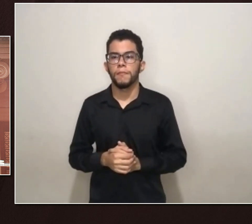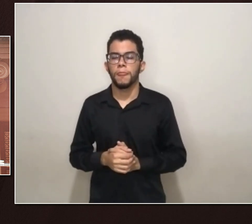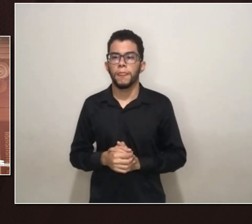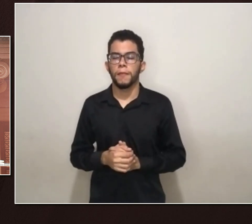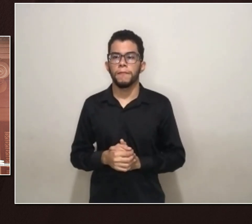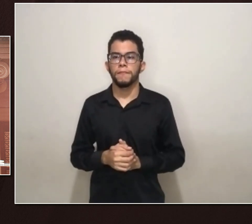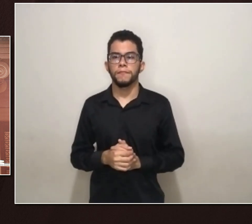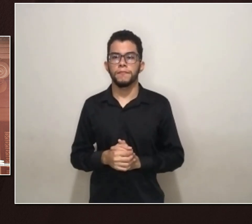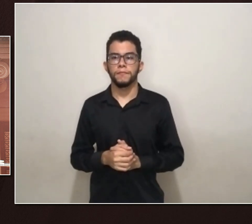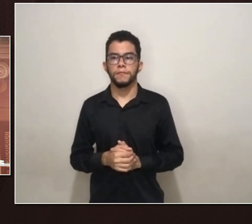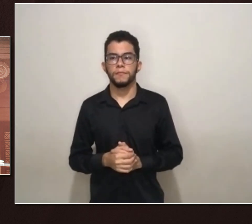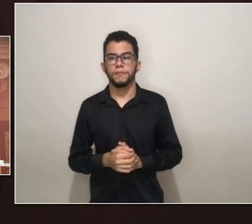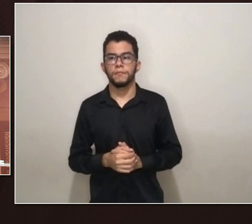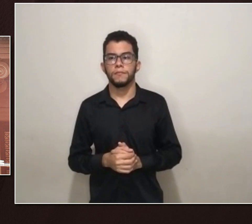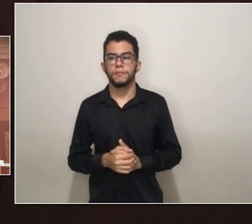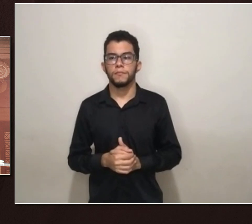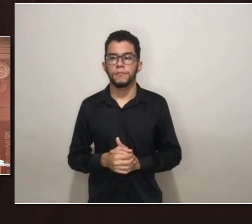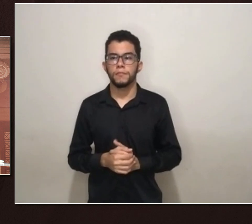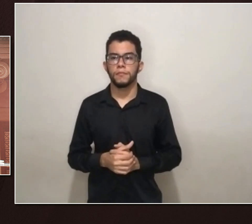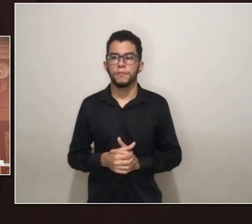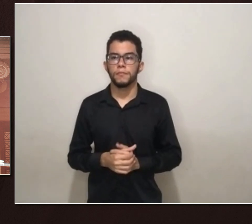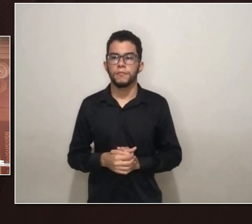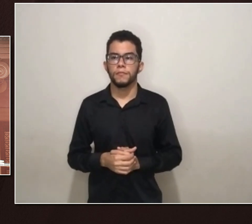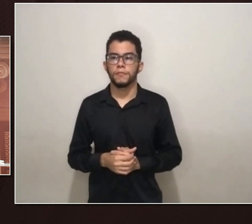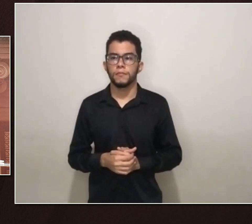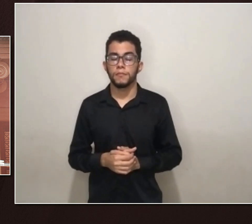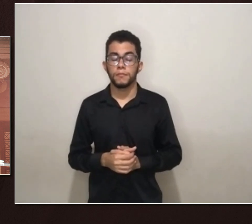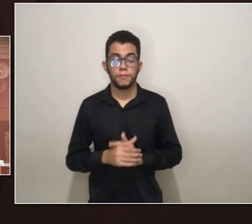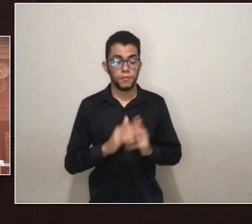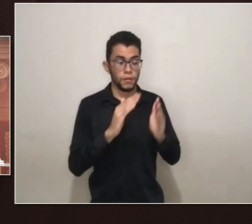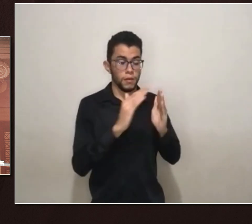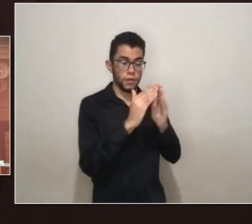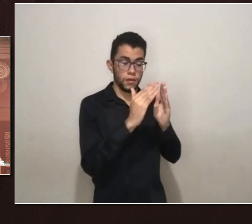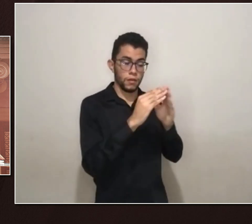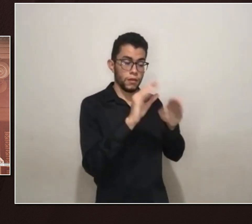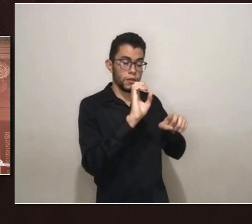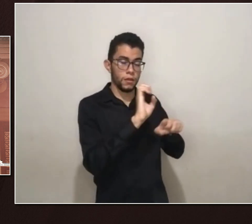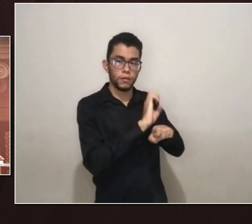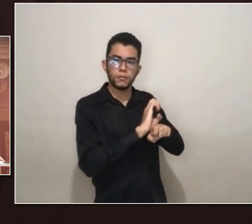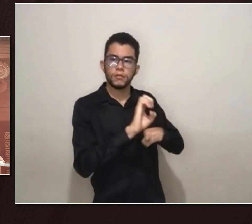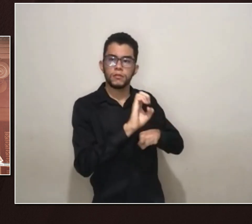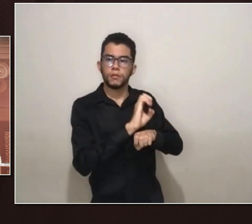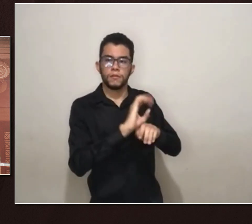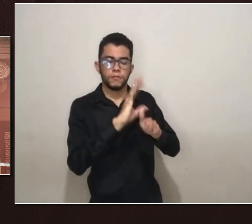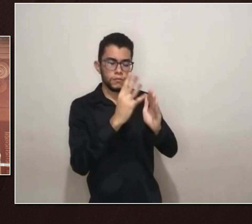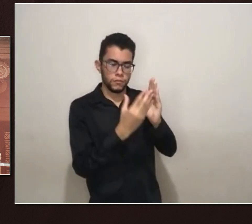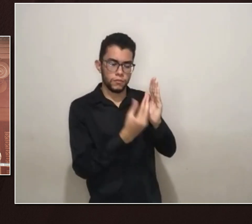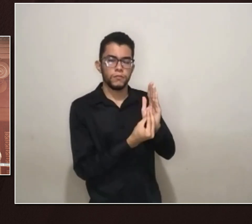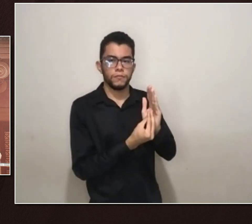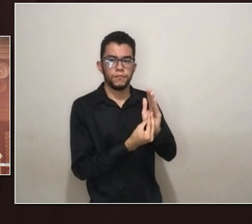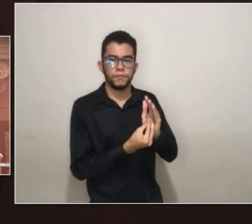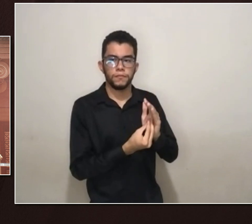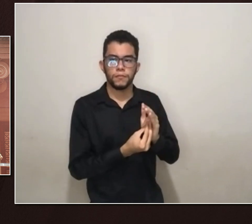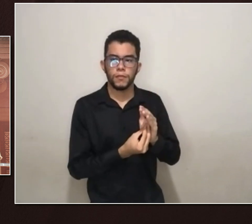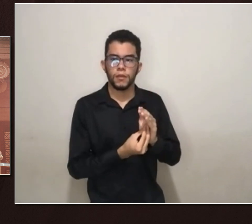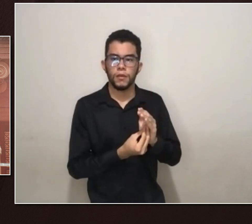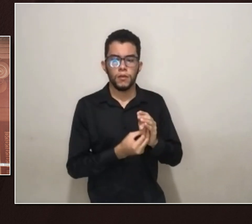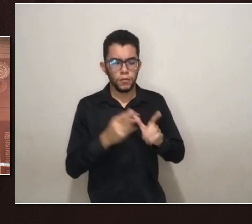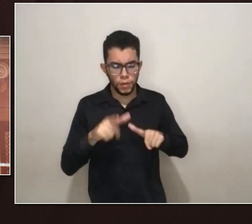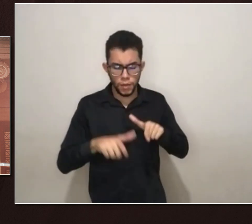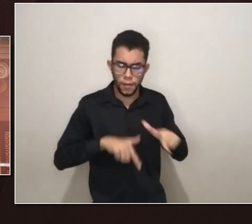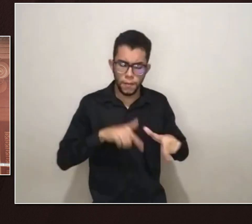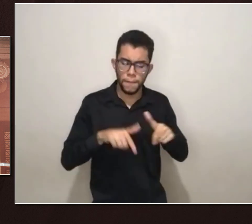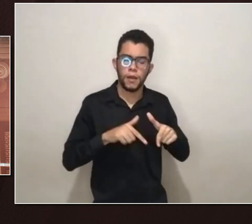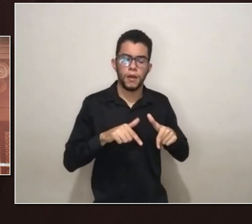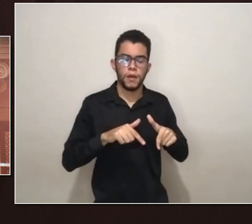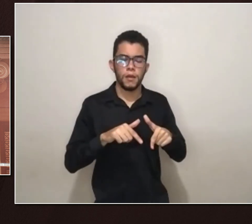Então, a igreja em Éfeso tinha boas obras, né, labor e perseverança, mas perdeu